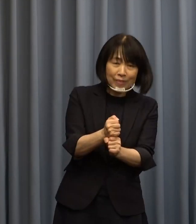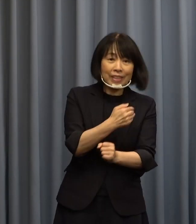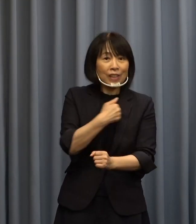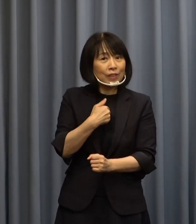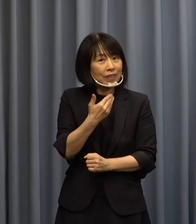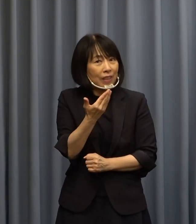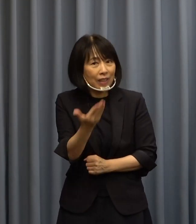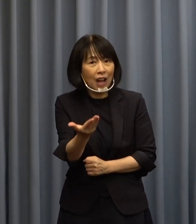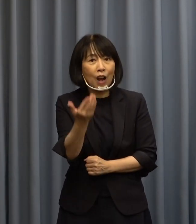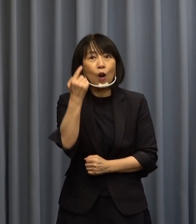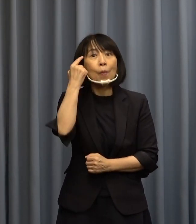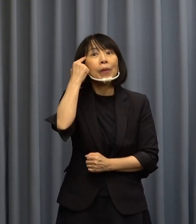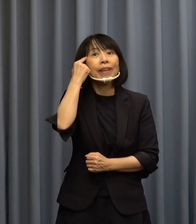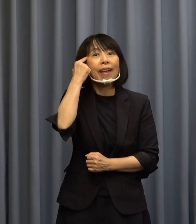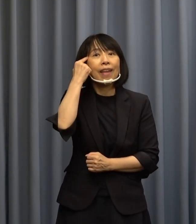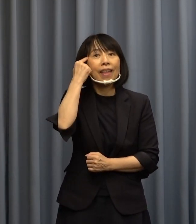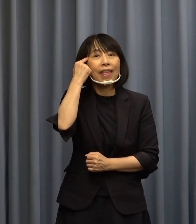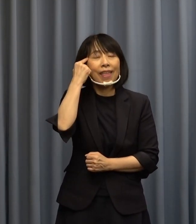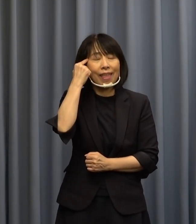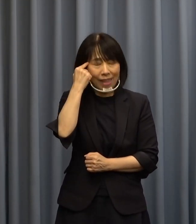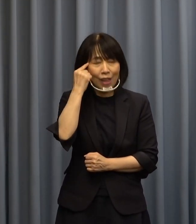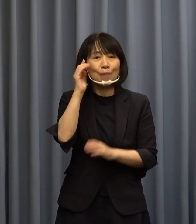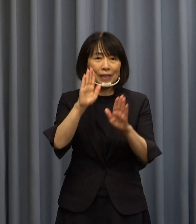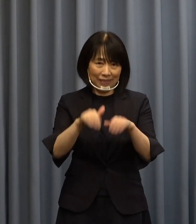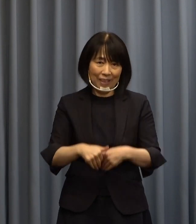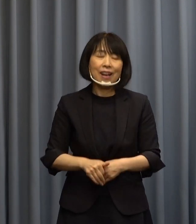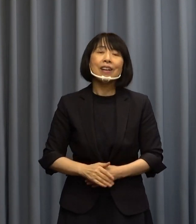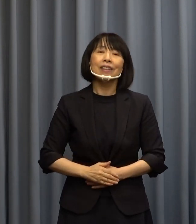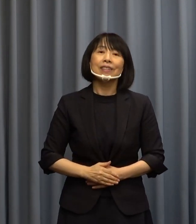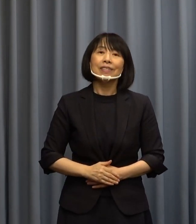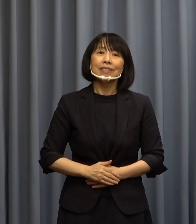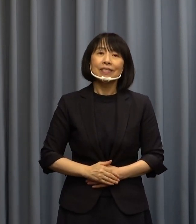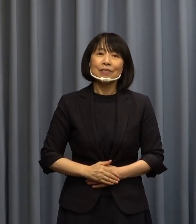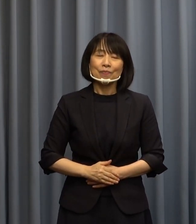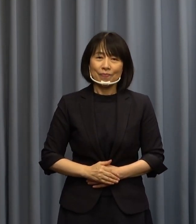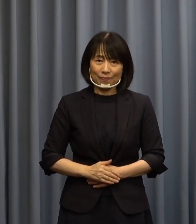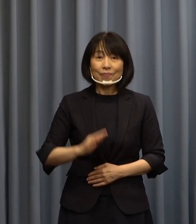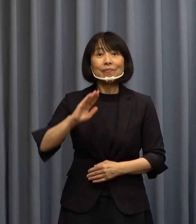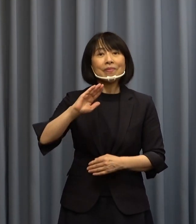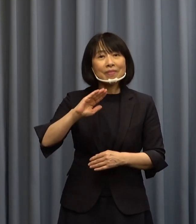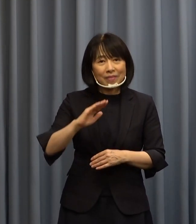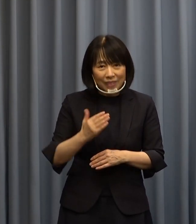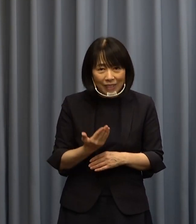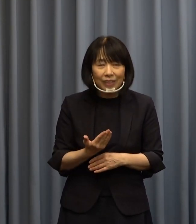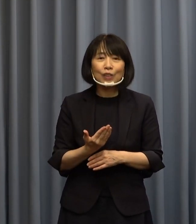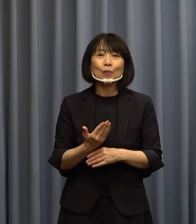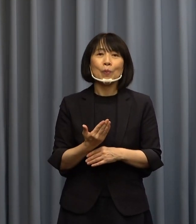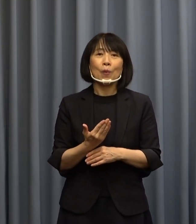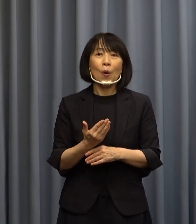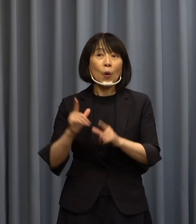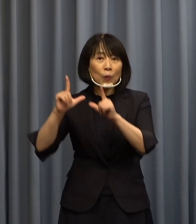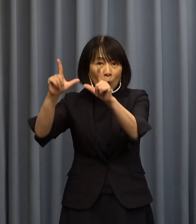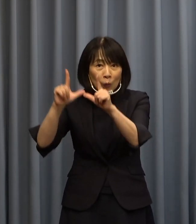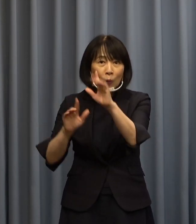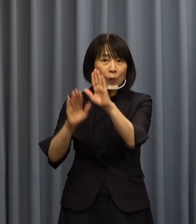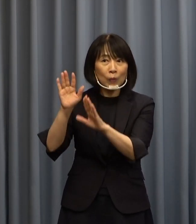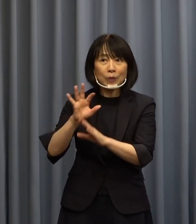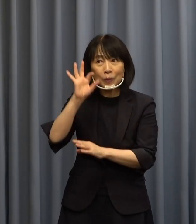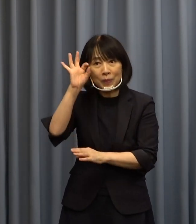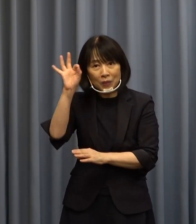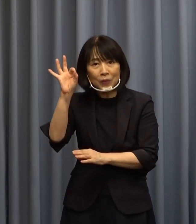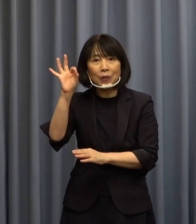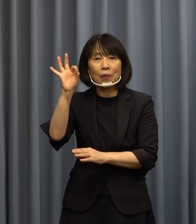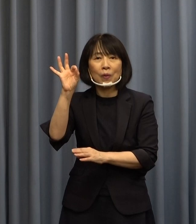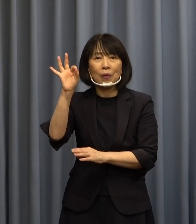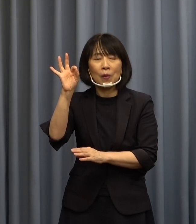ないかという、淡い期待もありました。ただその一方で裏腹に東京、今日も